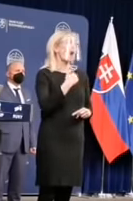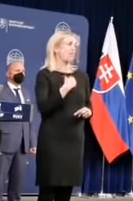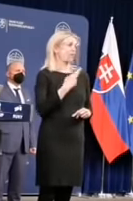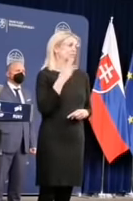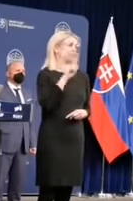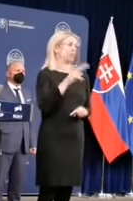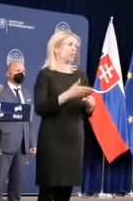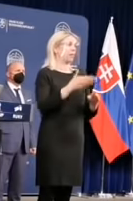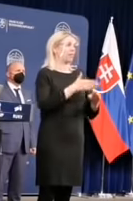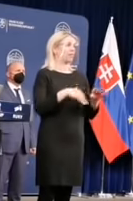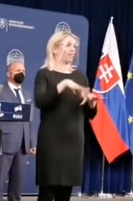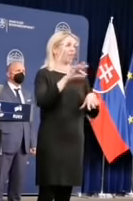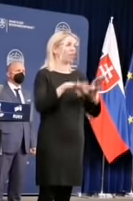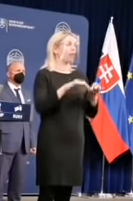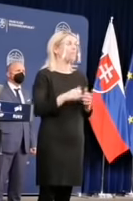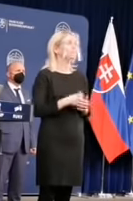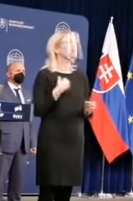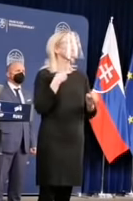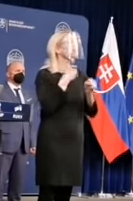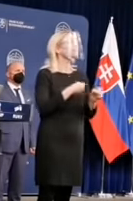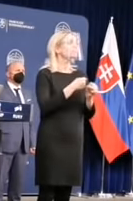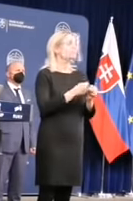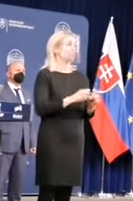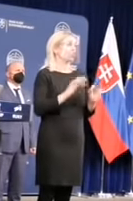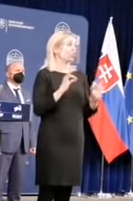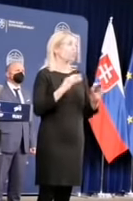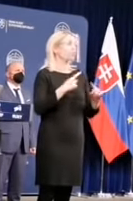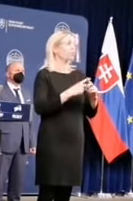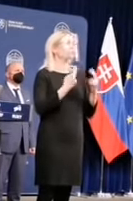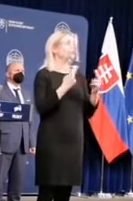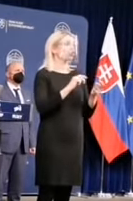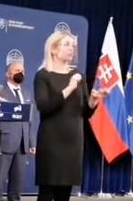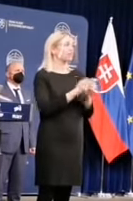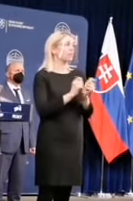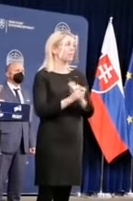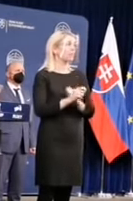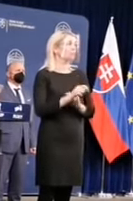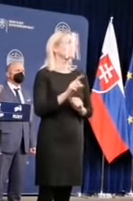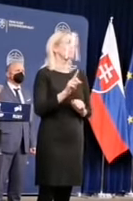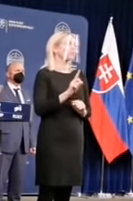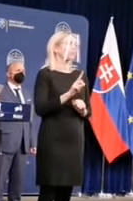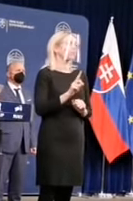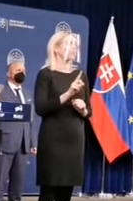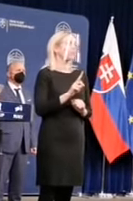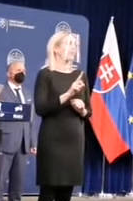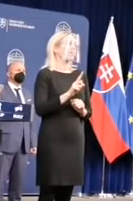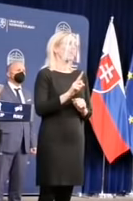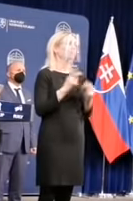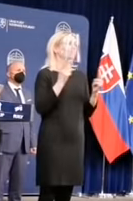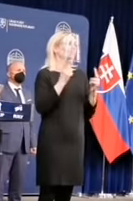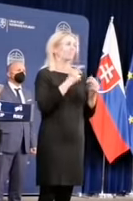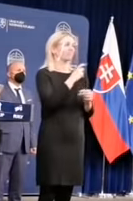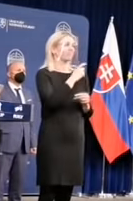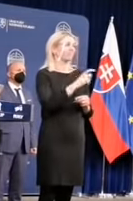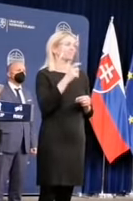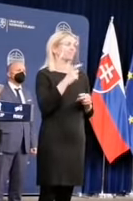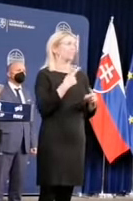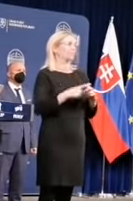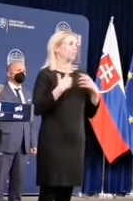slúbili. Presadili sme kopu dobrých a užitočných zmien, ktoré však zahalilo rúško pandémie.